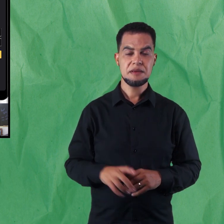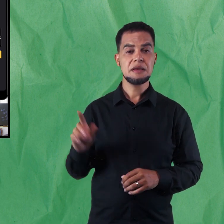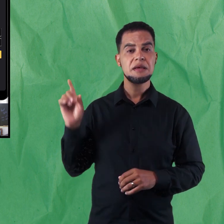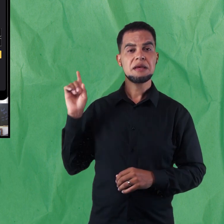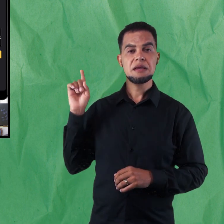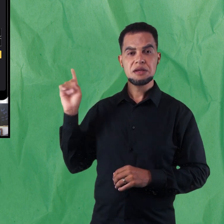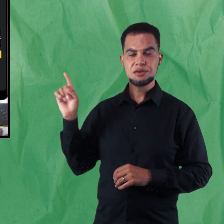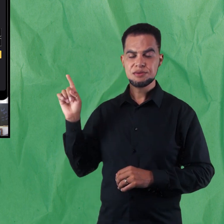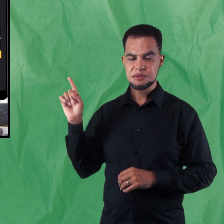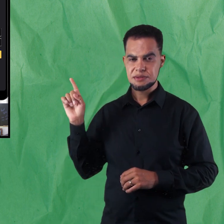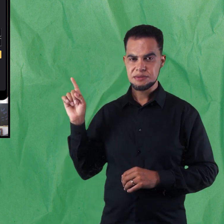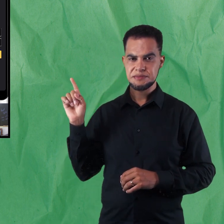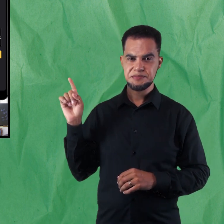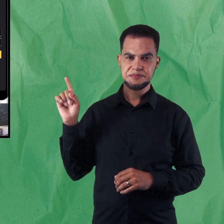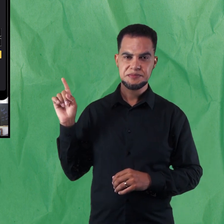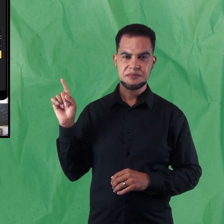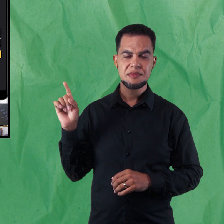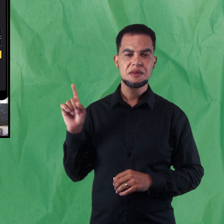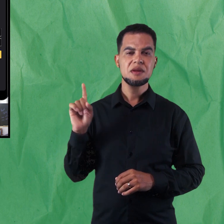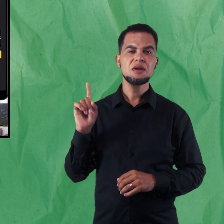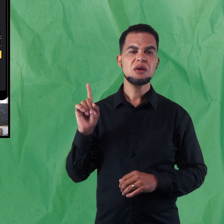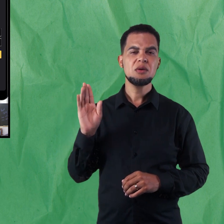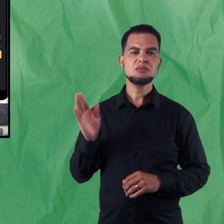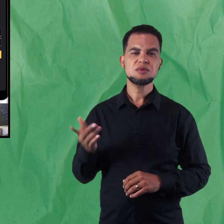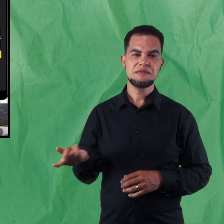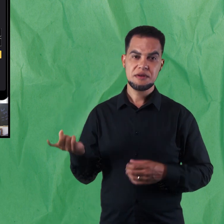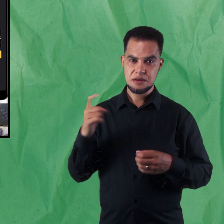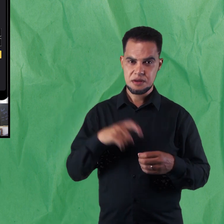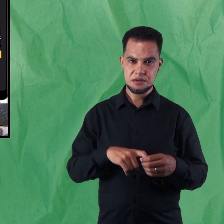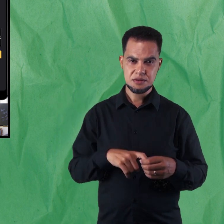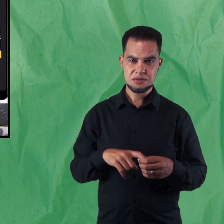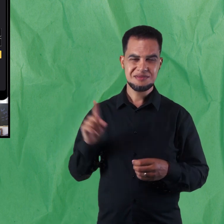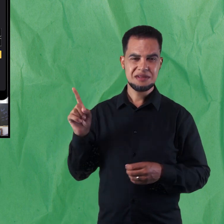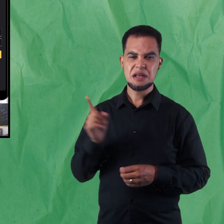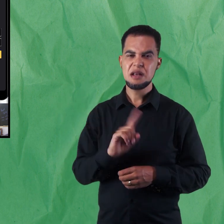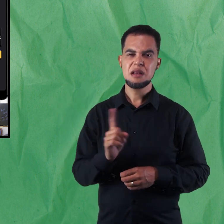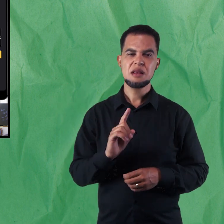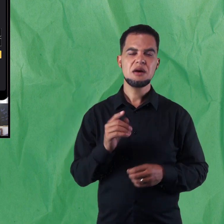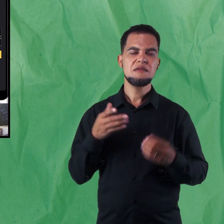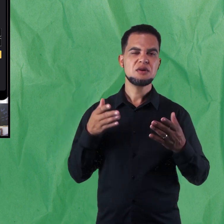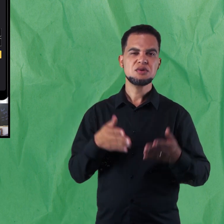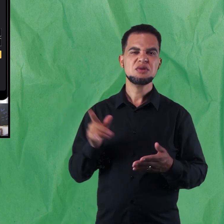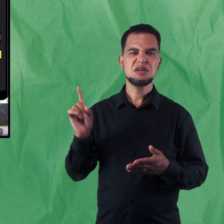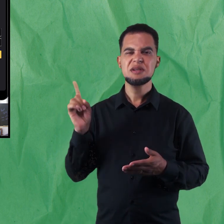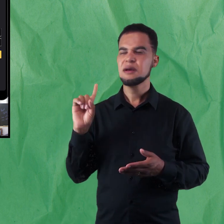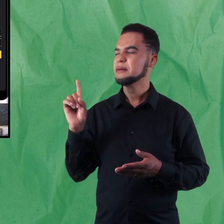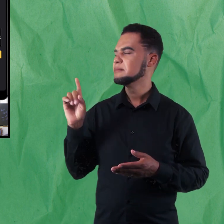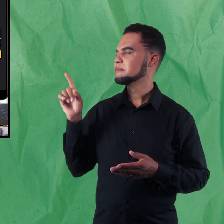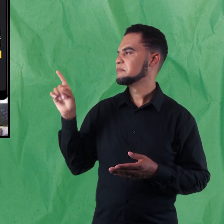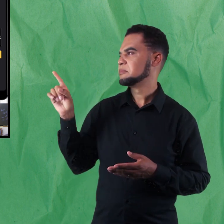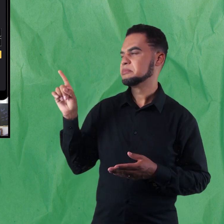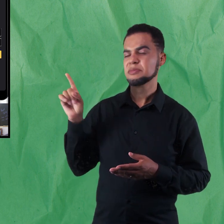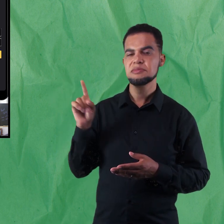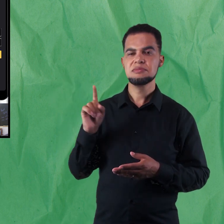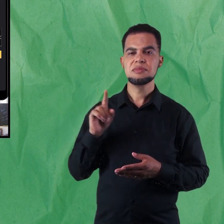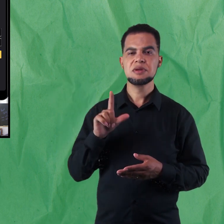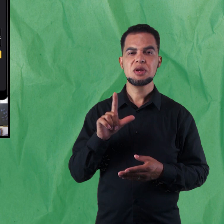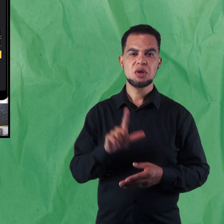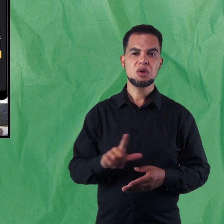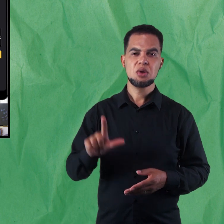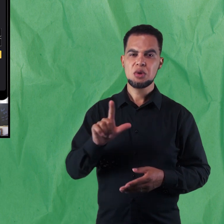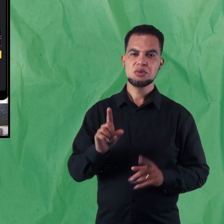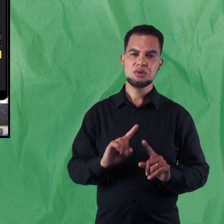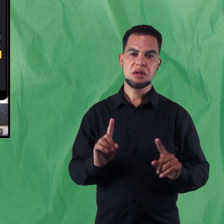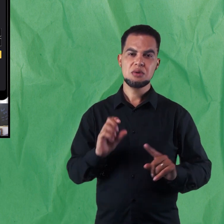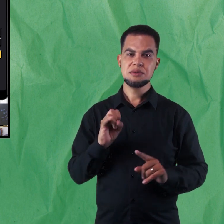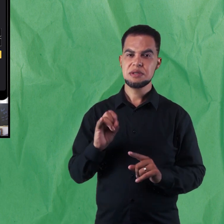Isso aqui, né, como já vai retornar, ele nem vai chegar a carregar aqui o load, né?